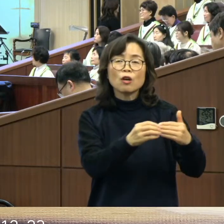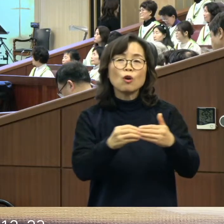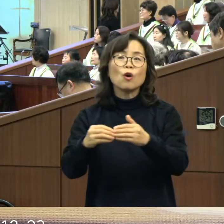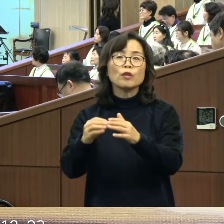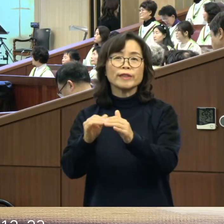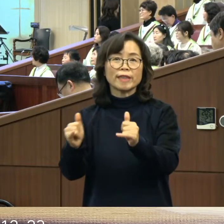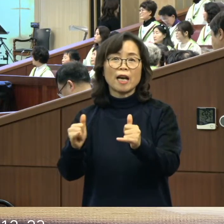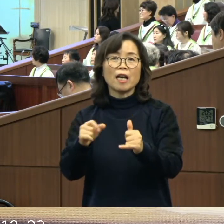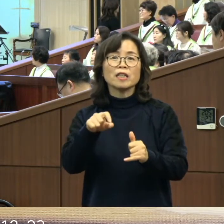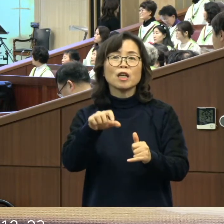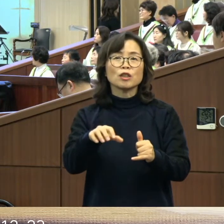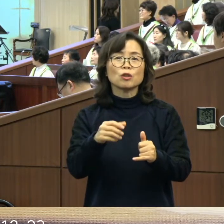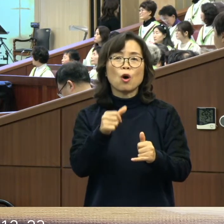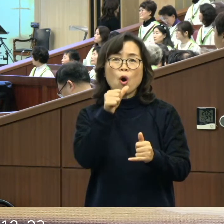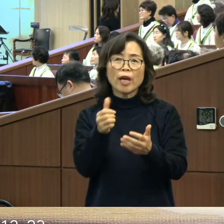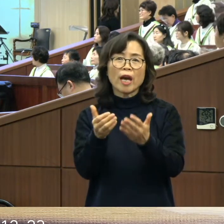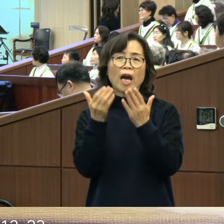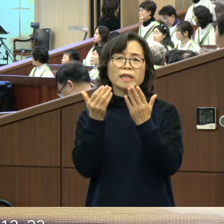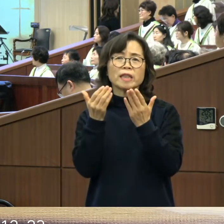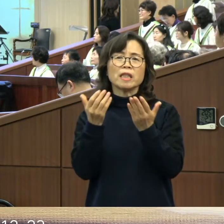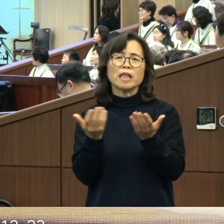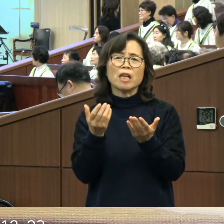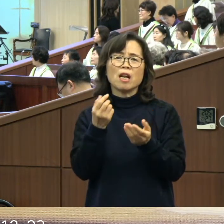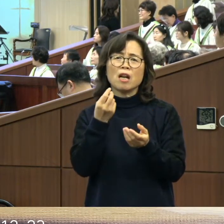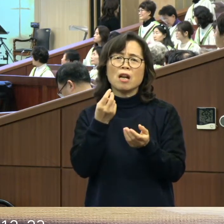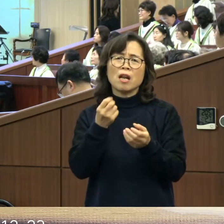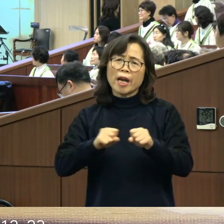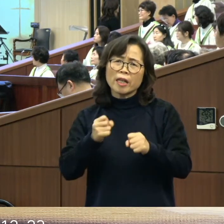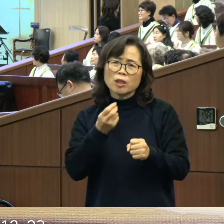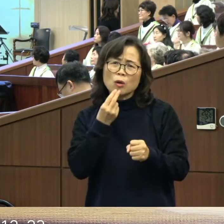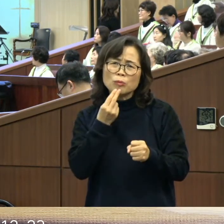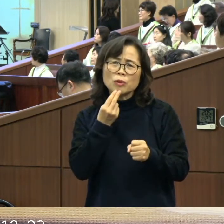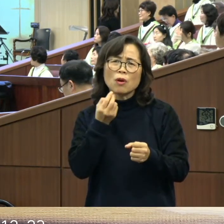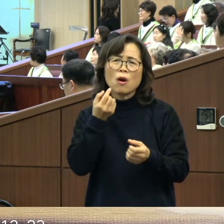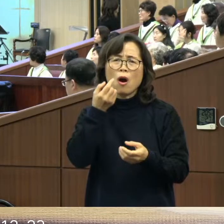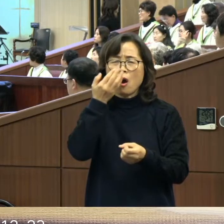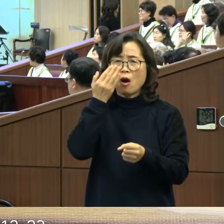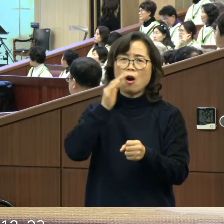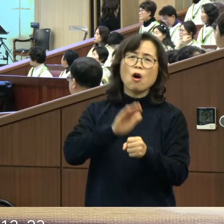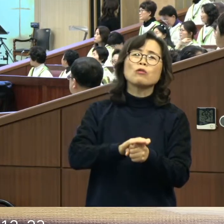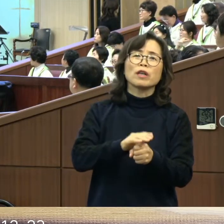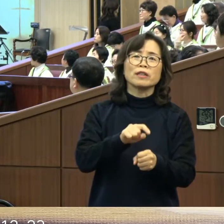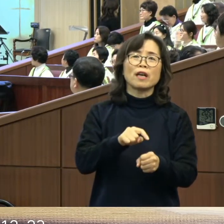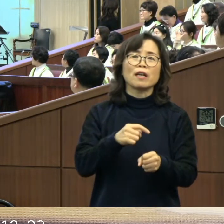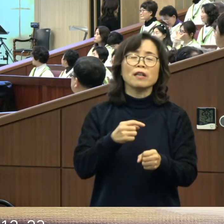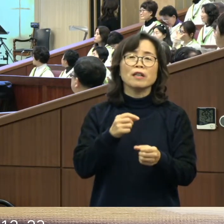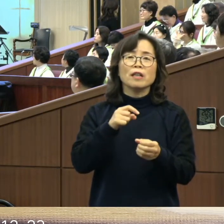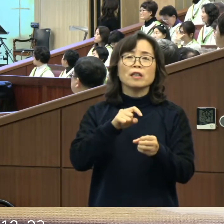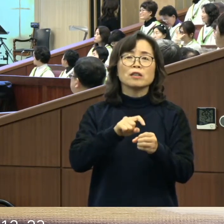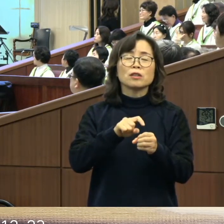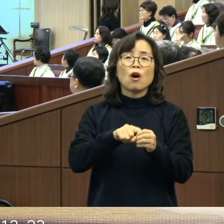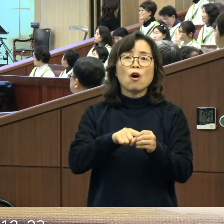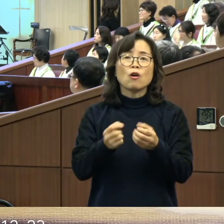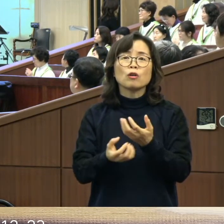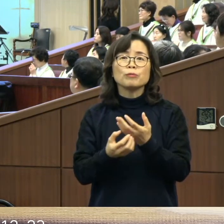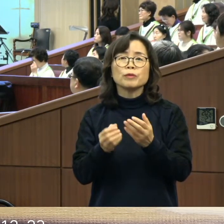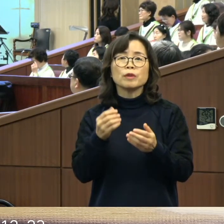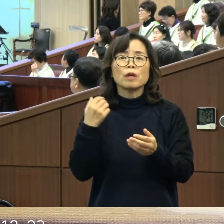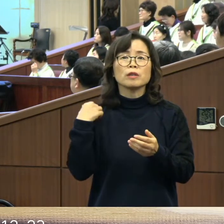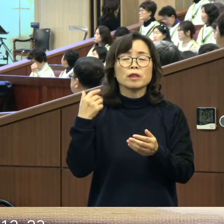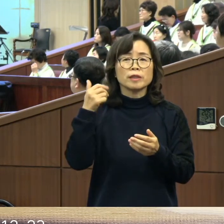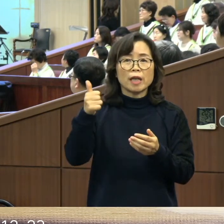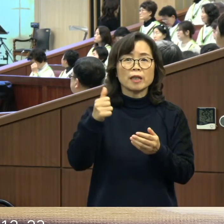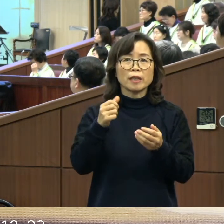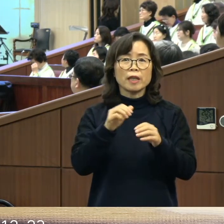끌려온 자요 여기서도 옥에 갇힐 일은 행하지 아니하였나이다. 떡 굽는 관원장이 그